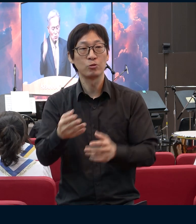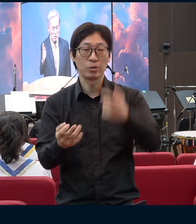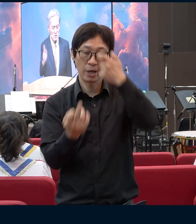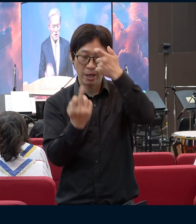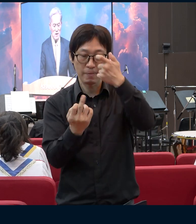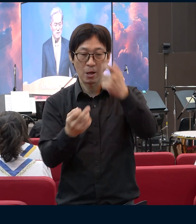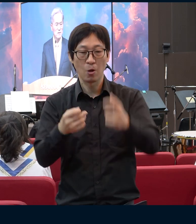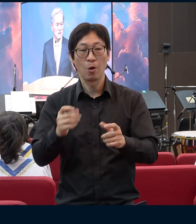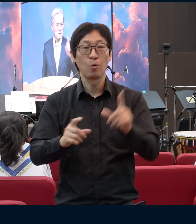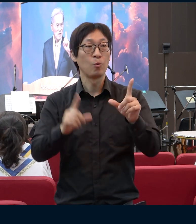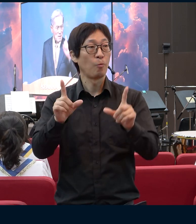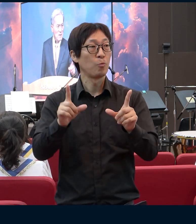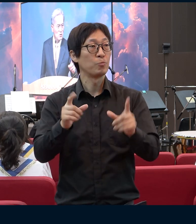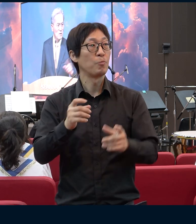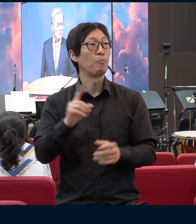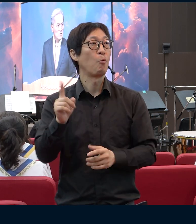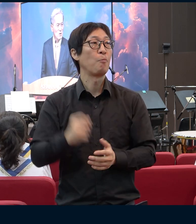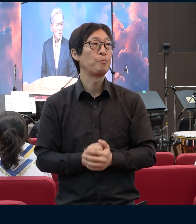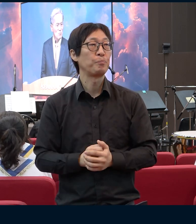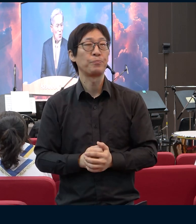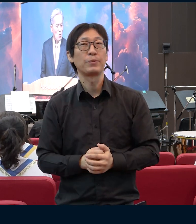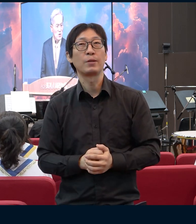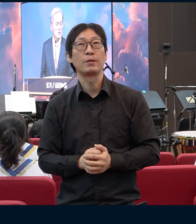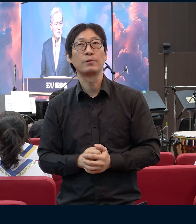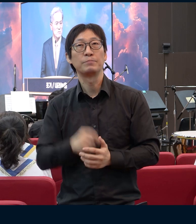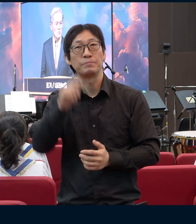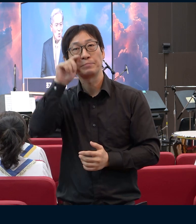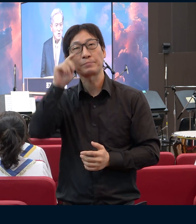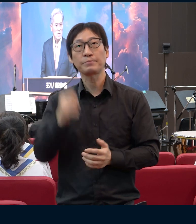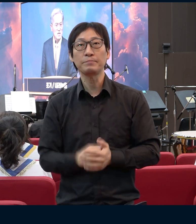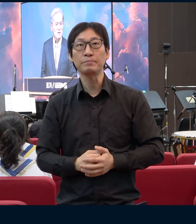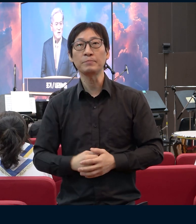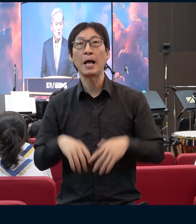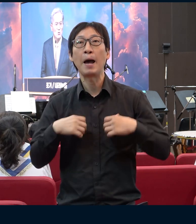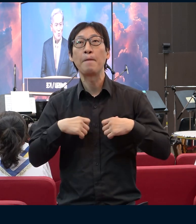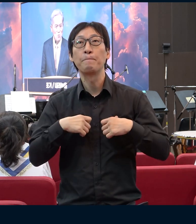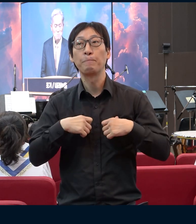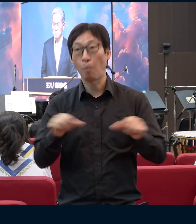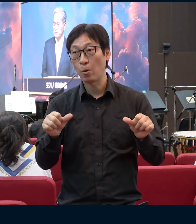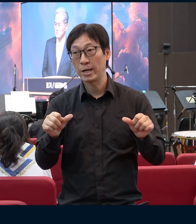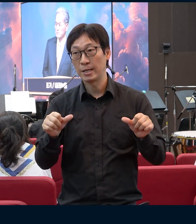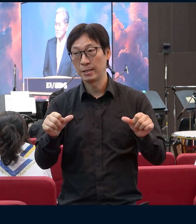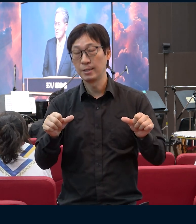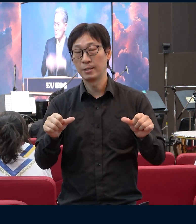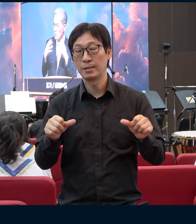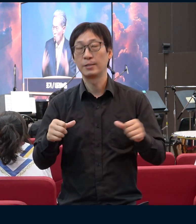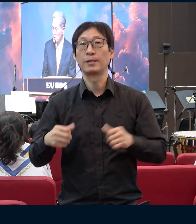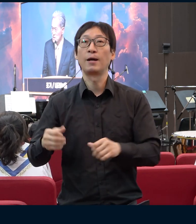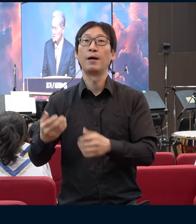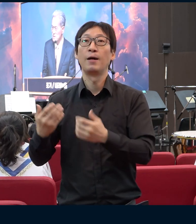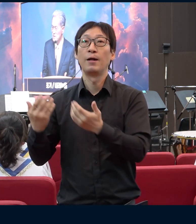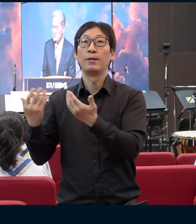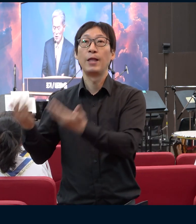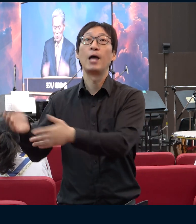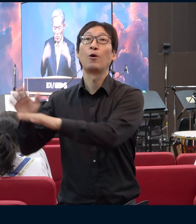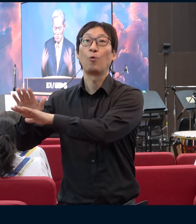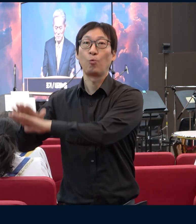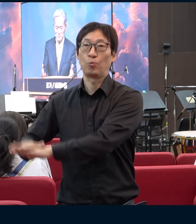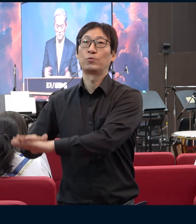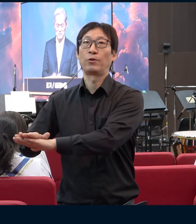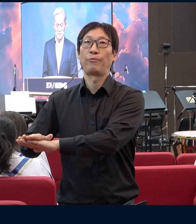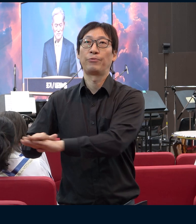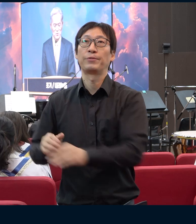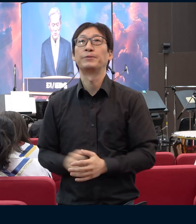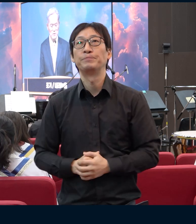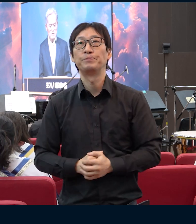모습은 무엇인가? 그건 한마디로 말하면 포기였습니다. 포기, 내려놓음. 포기,